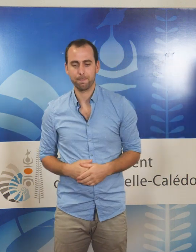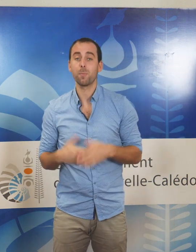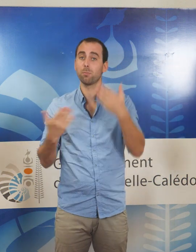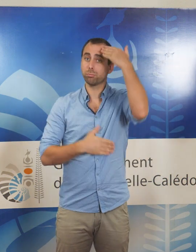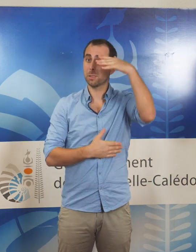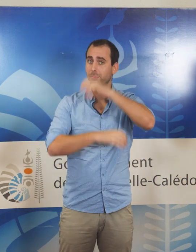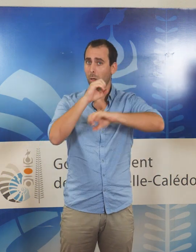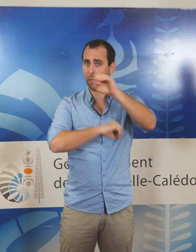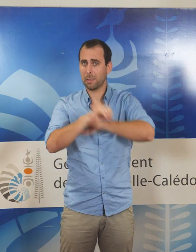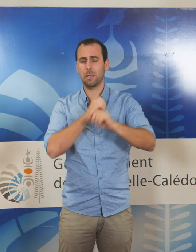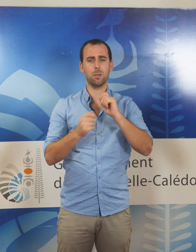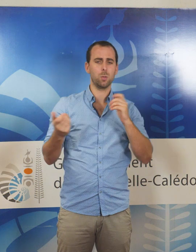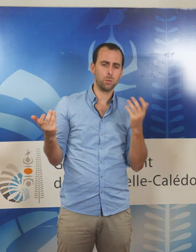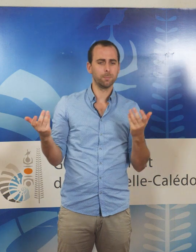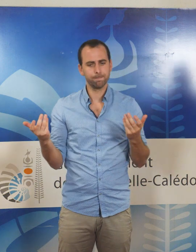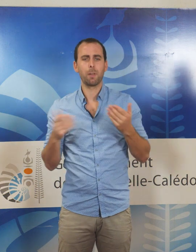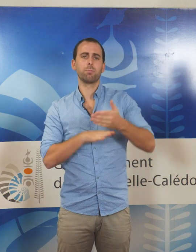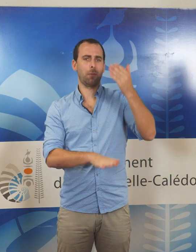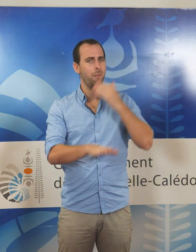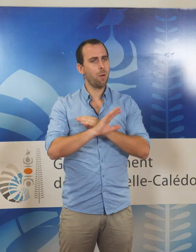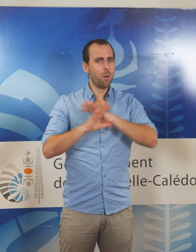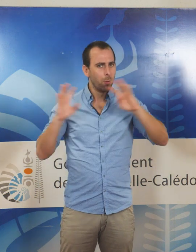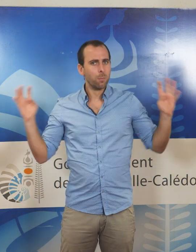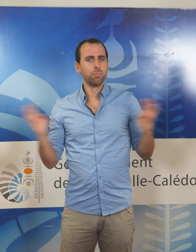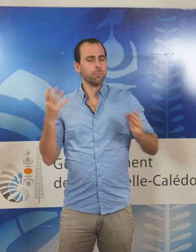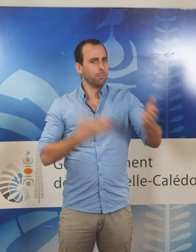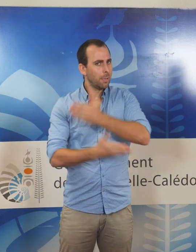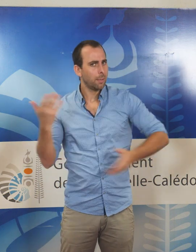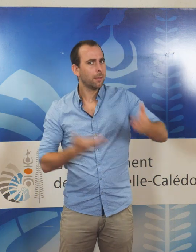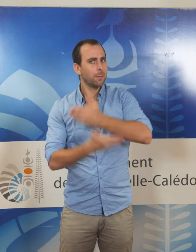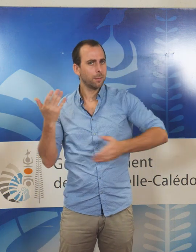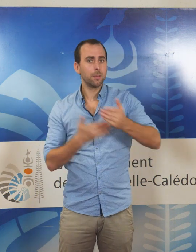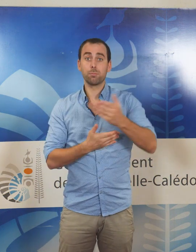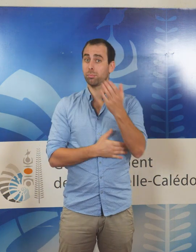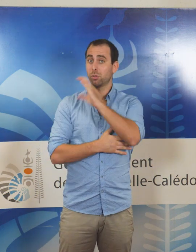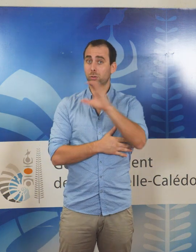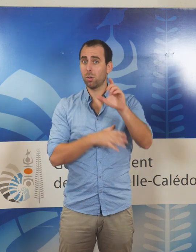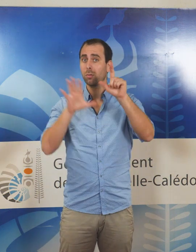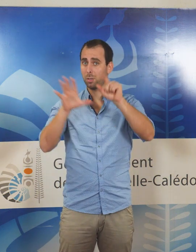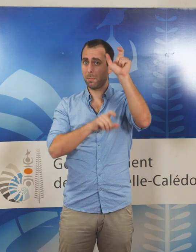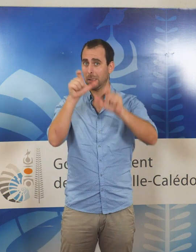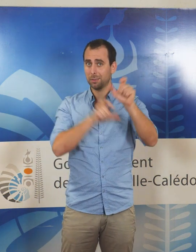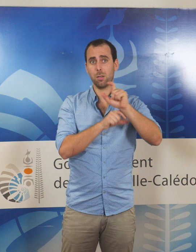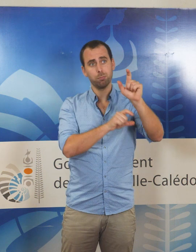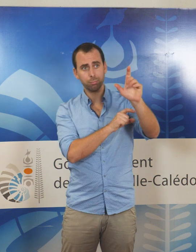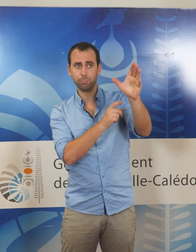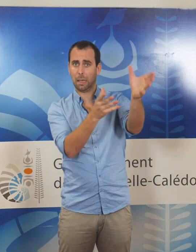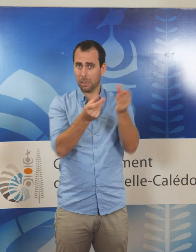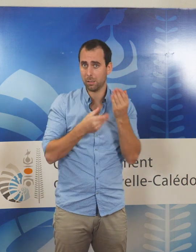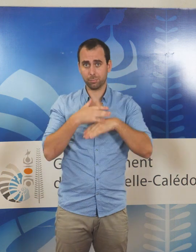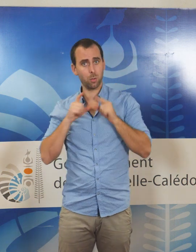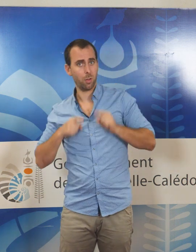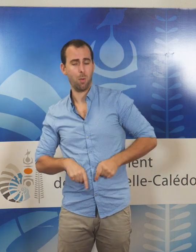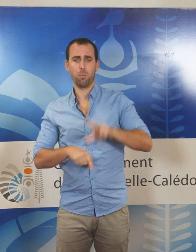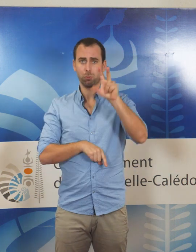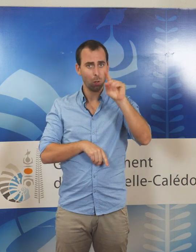l'objet d'une large concertation puisque 170 personnes ont été reçues au gouvernement lors de plus de 30 heures de réunion,